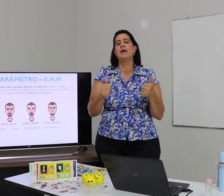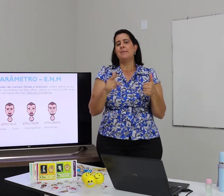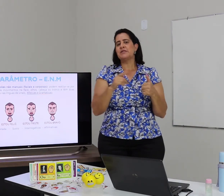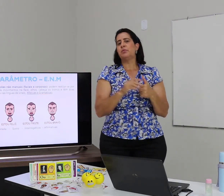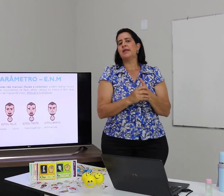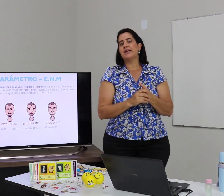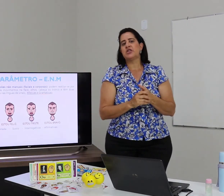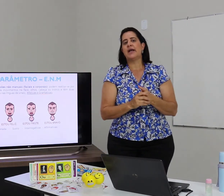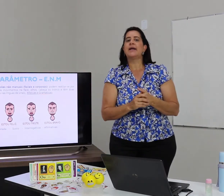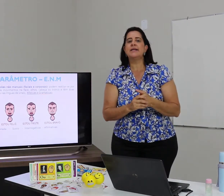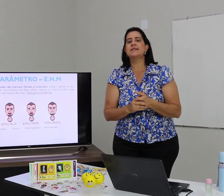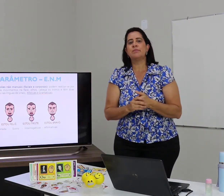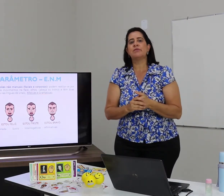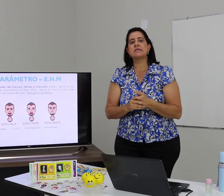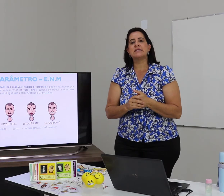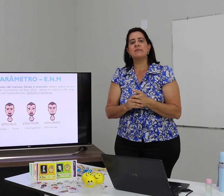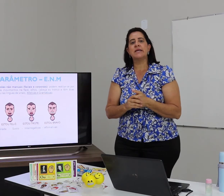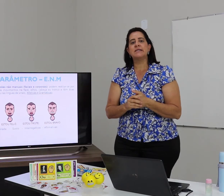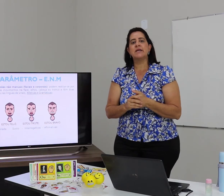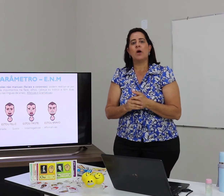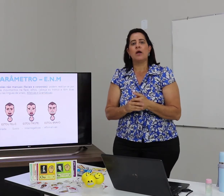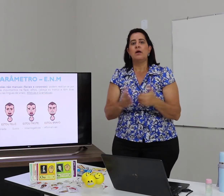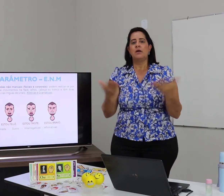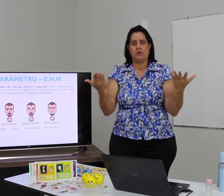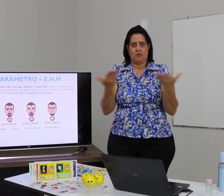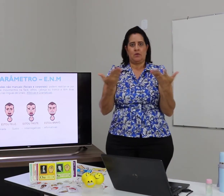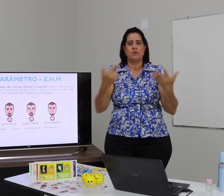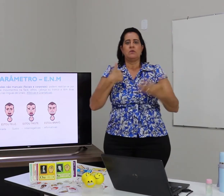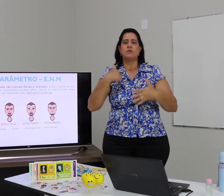Mas eu poderia chegar aqui e dizer para vocês também assim, olha,